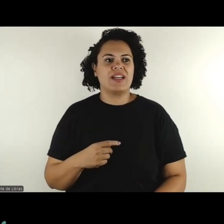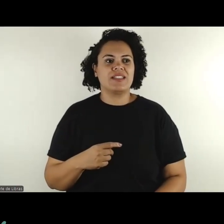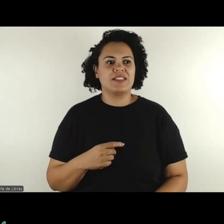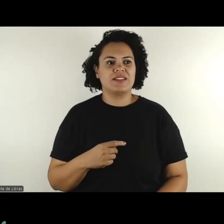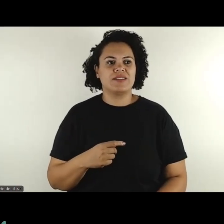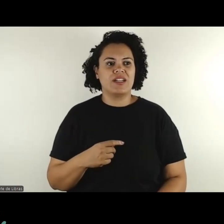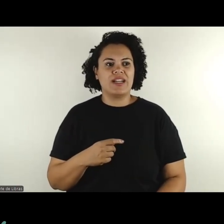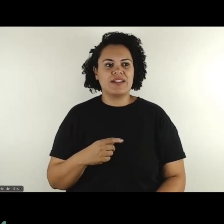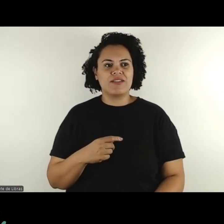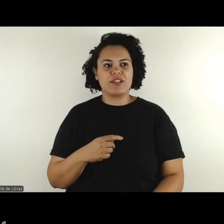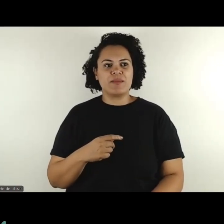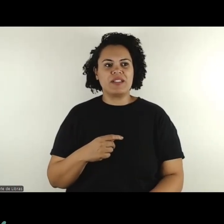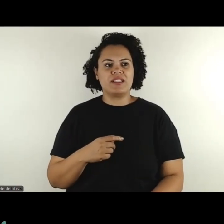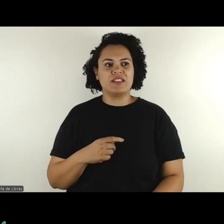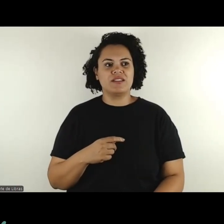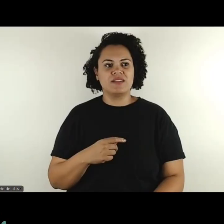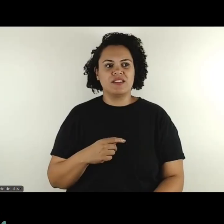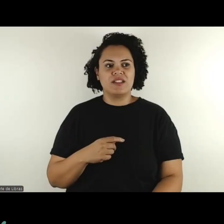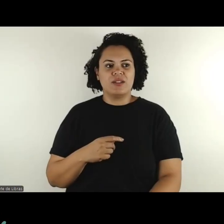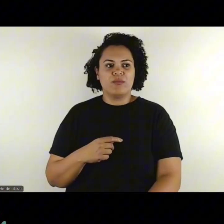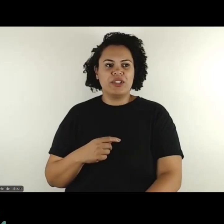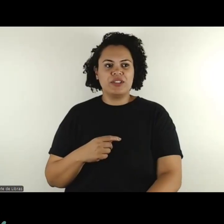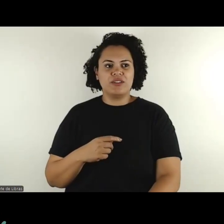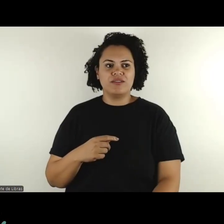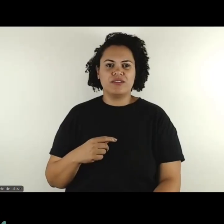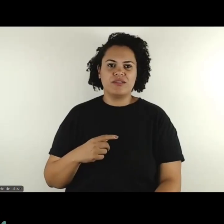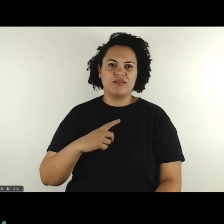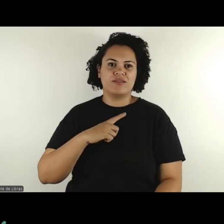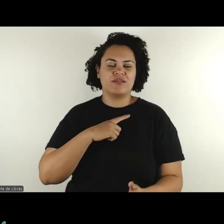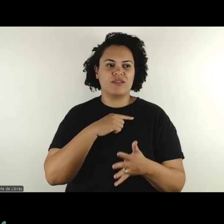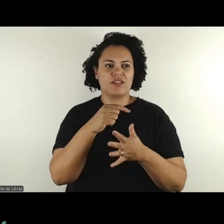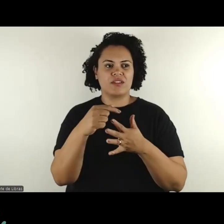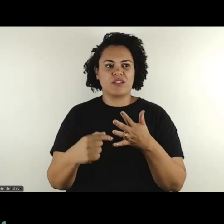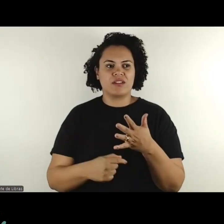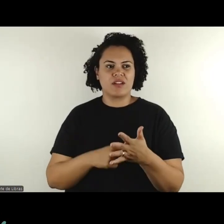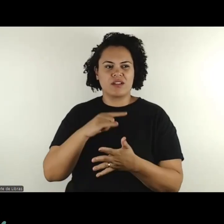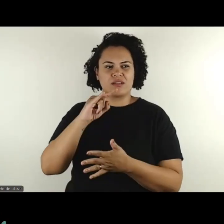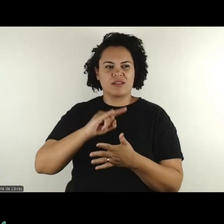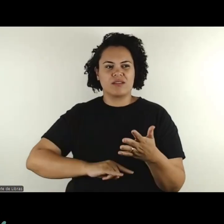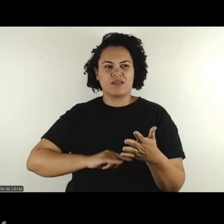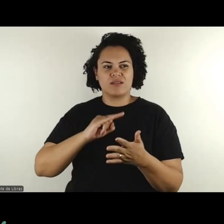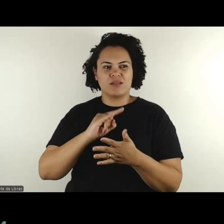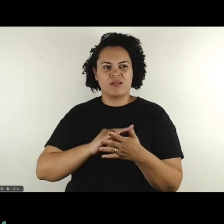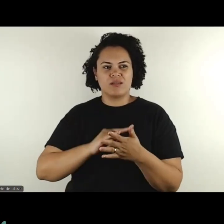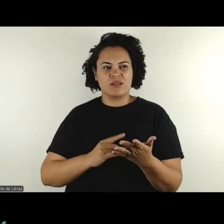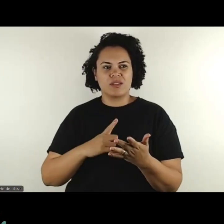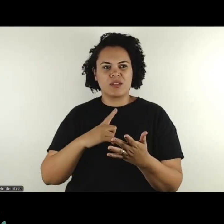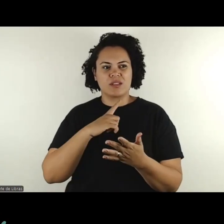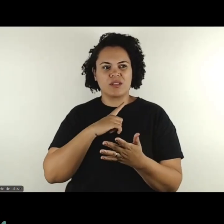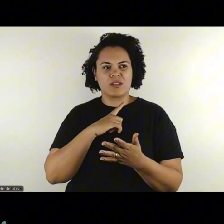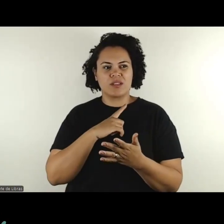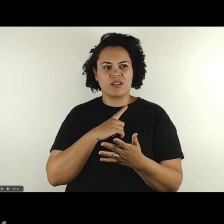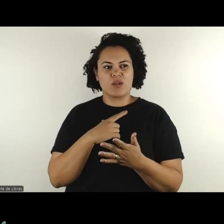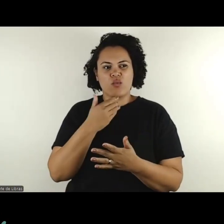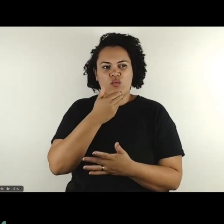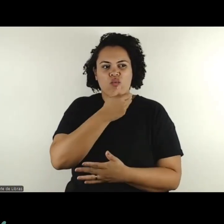assim, com isso, né, assim, foi educada uma série de documentos que passaram a configurar o que o governo da